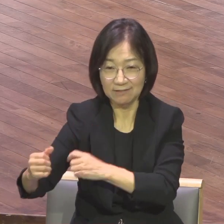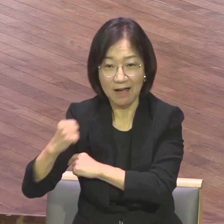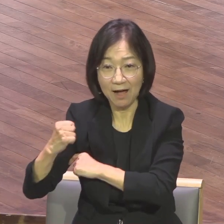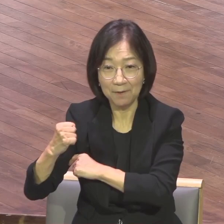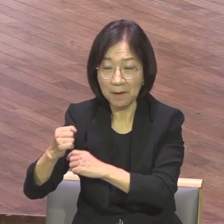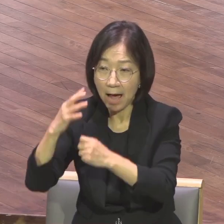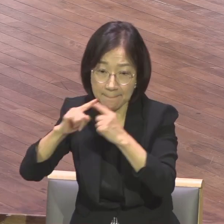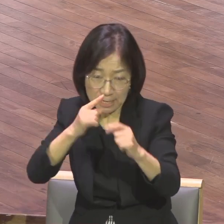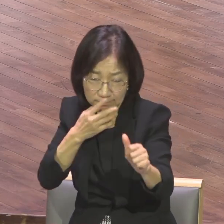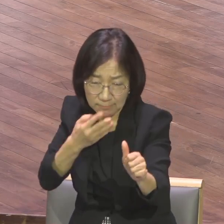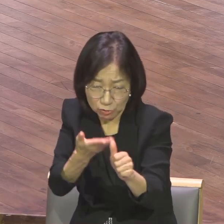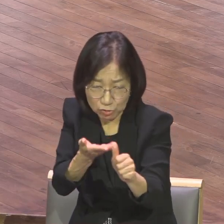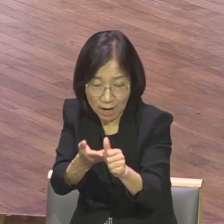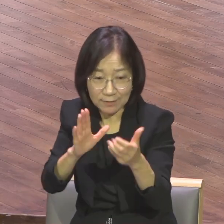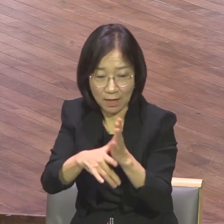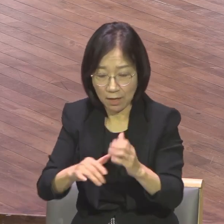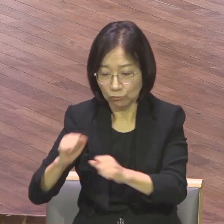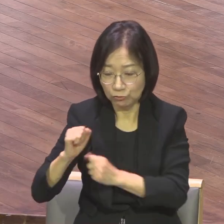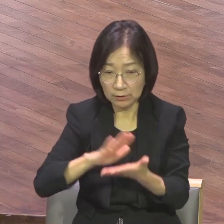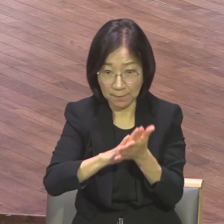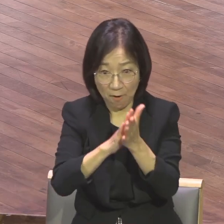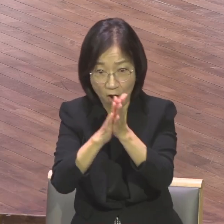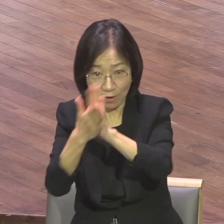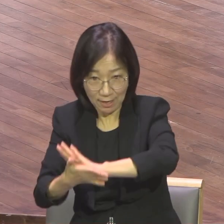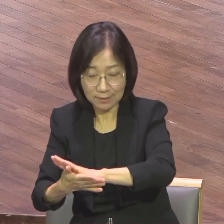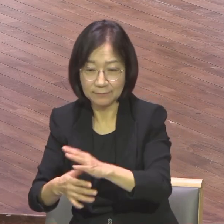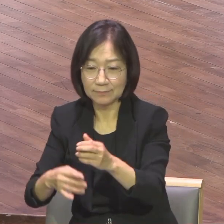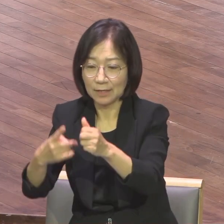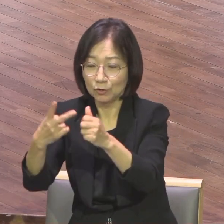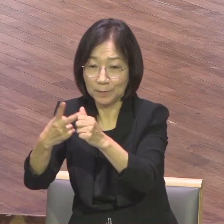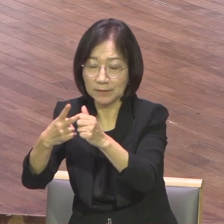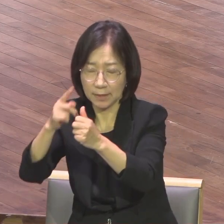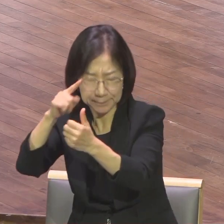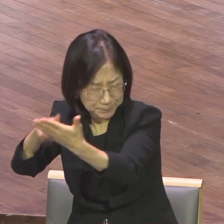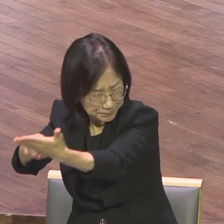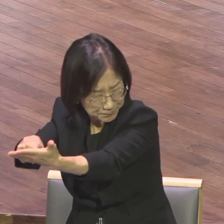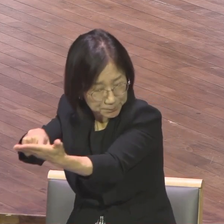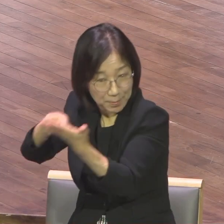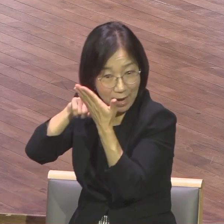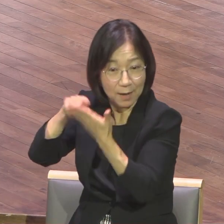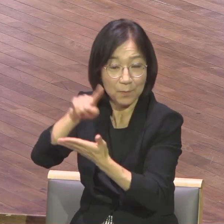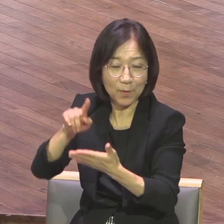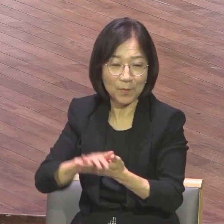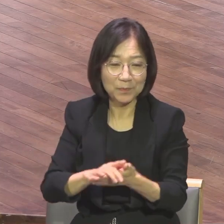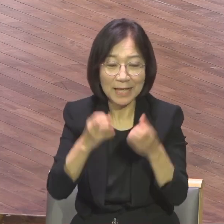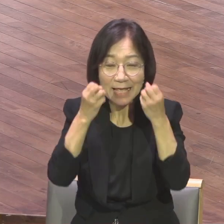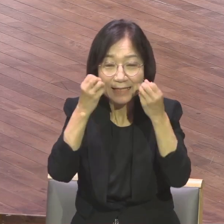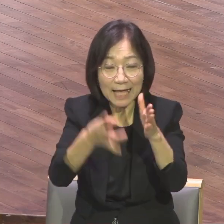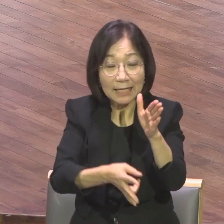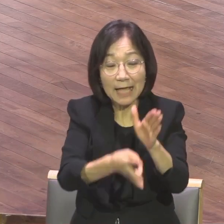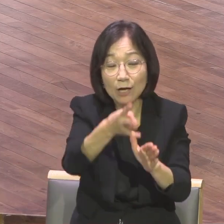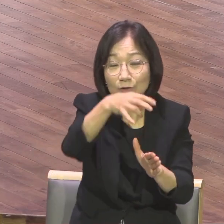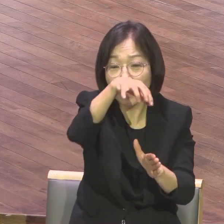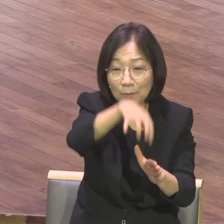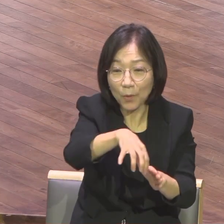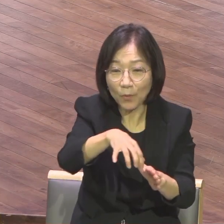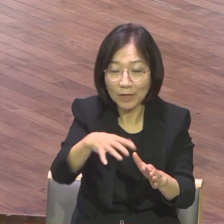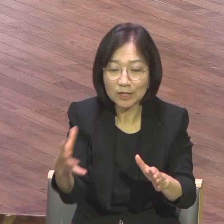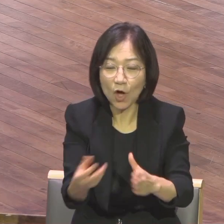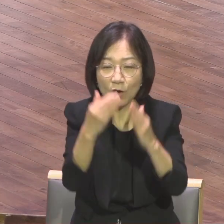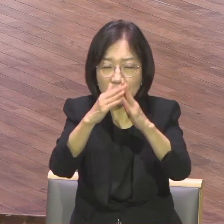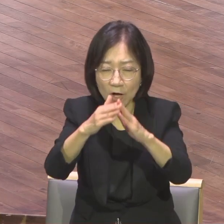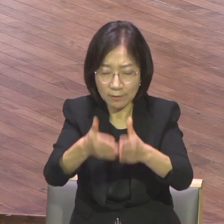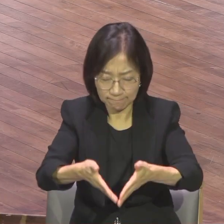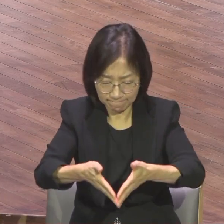들어가가지고 살아난 군대의 역사. 두 번째는 이 에스겔 40장이 새 예루살렘과 새 성전이 재건되는 환상이요.